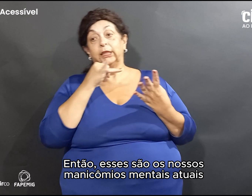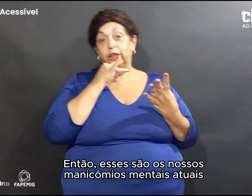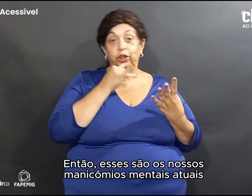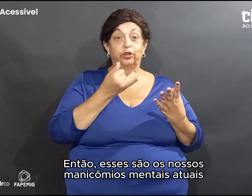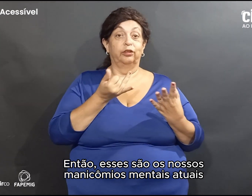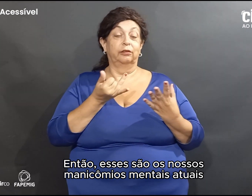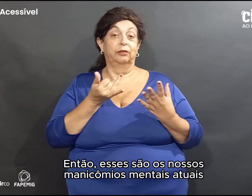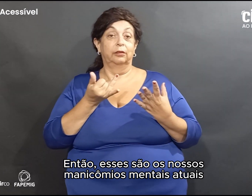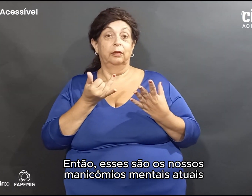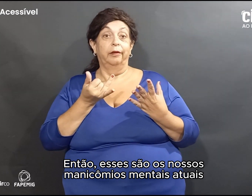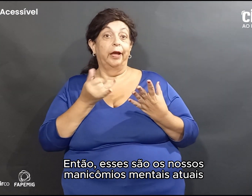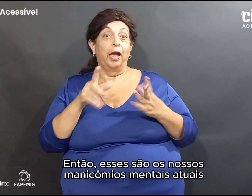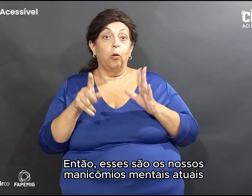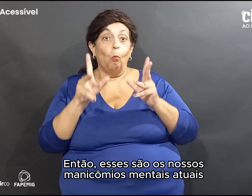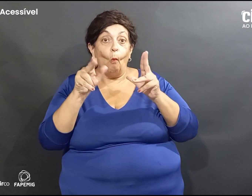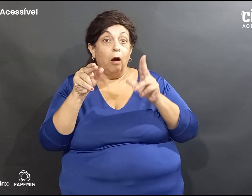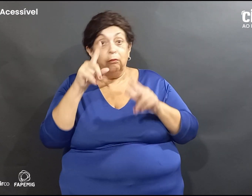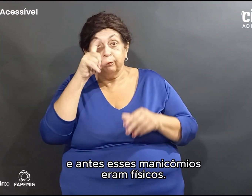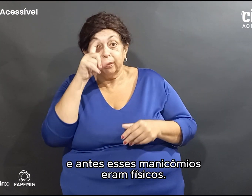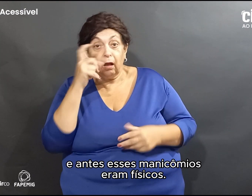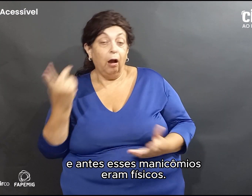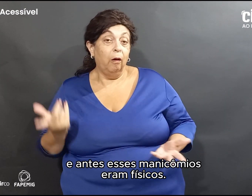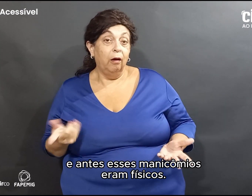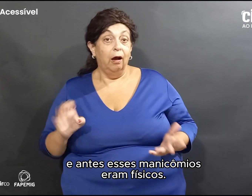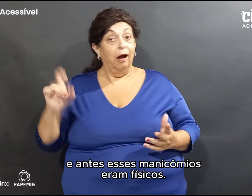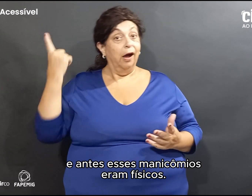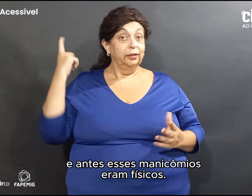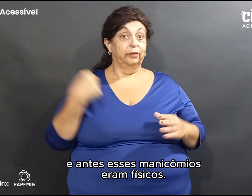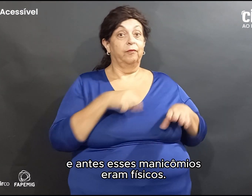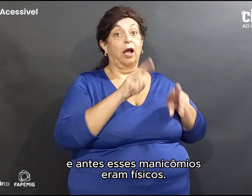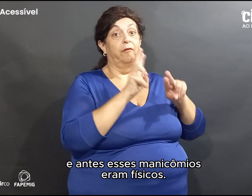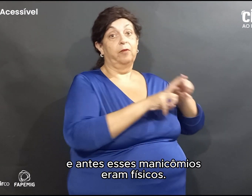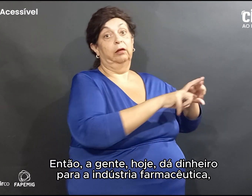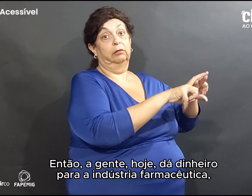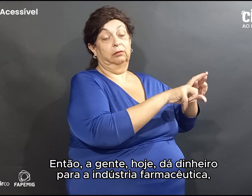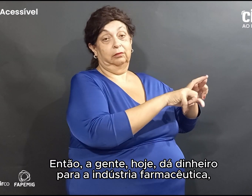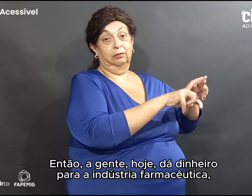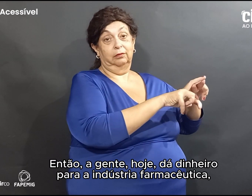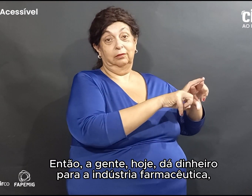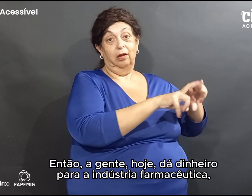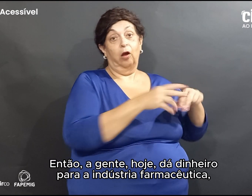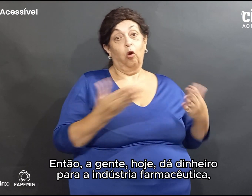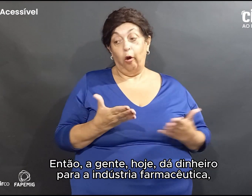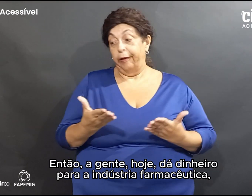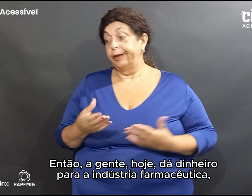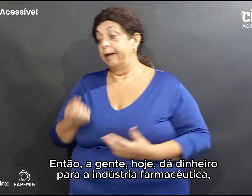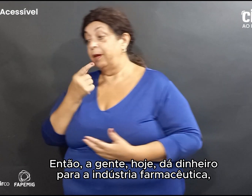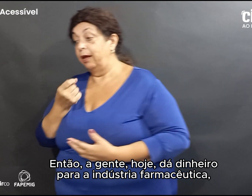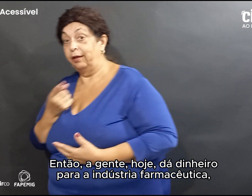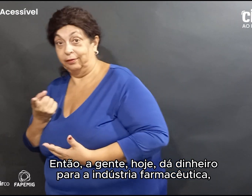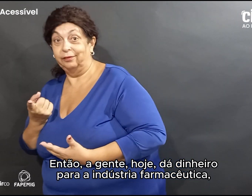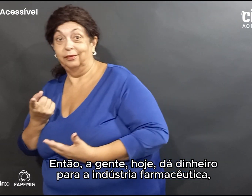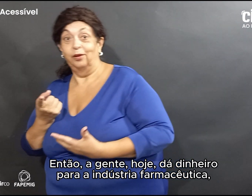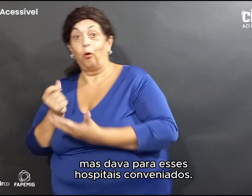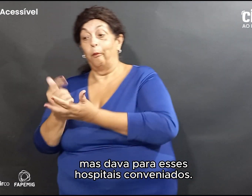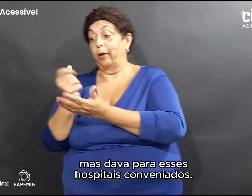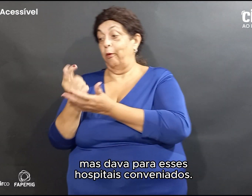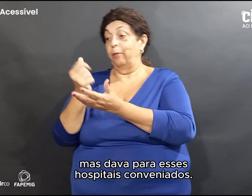nossos manicômios mentais atuais. E antes, esses manicômios eles eram físicos. Então, a gente hoje dá dinheiro para a indústria farmacêutica, mas dava para